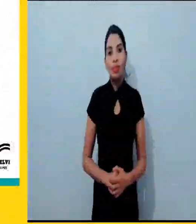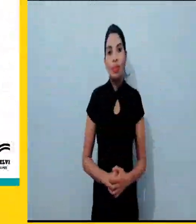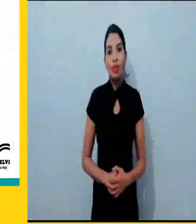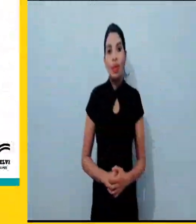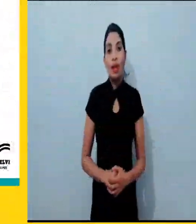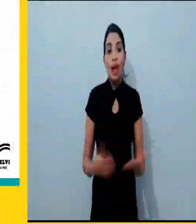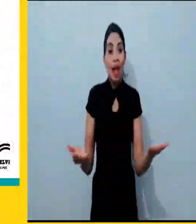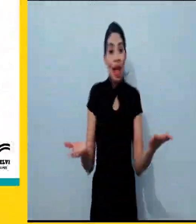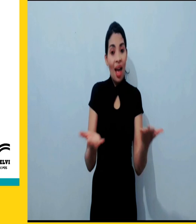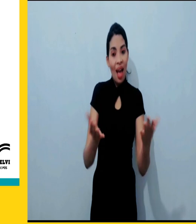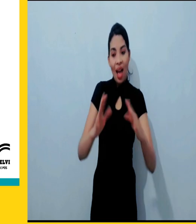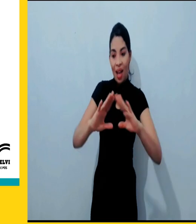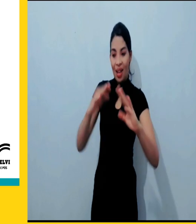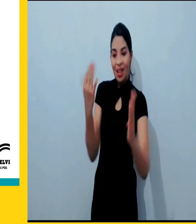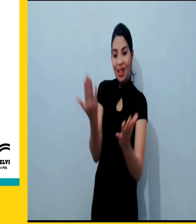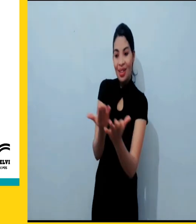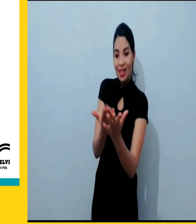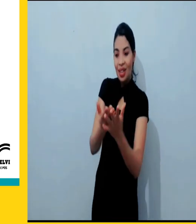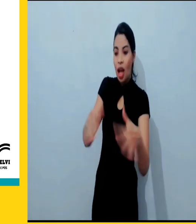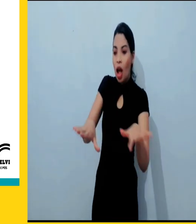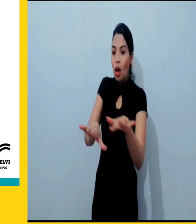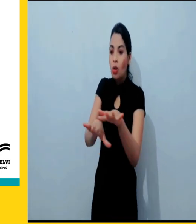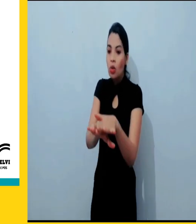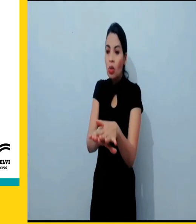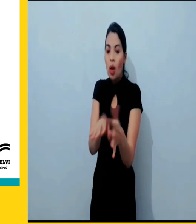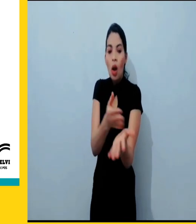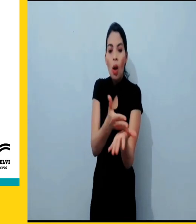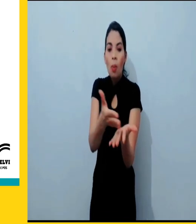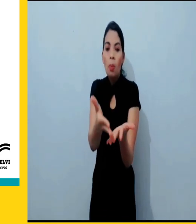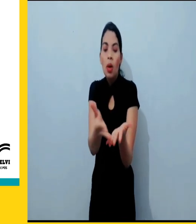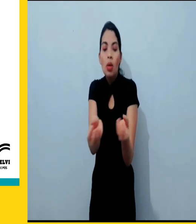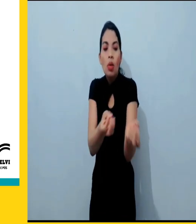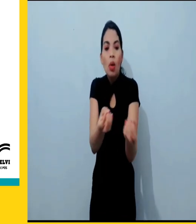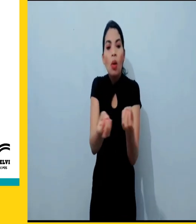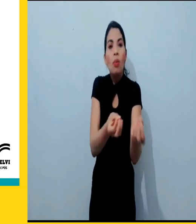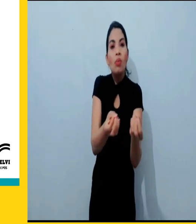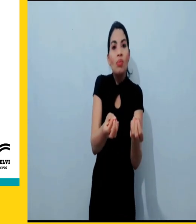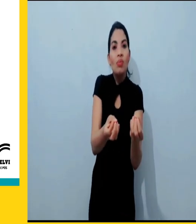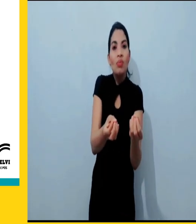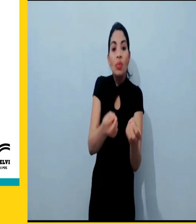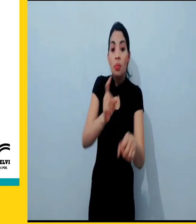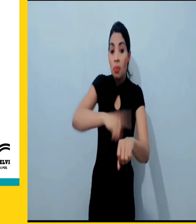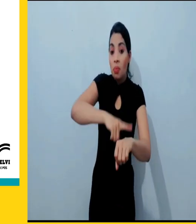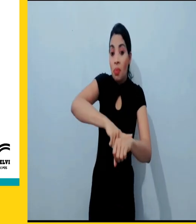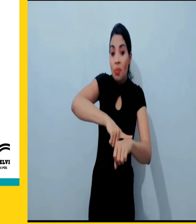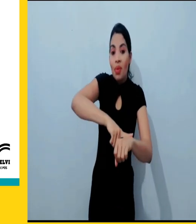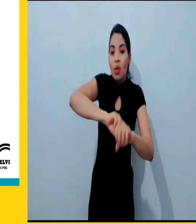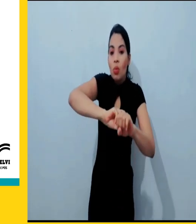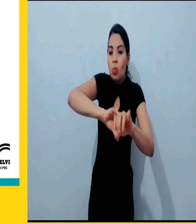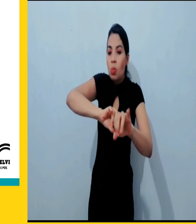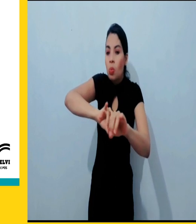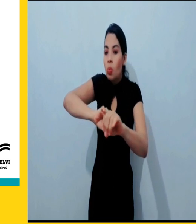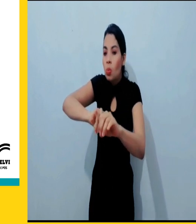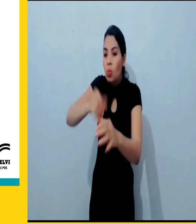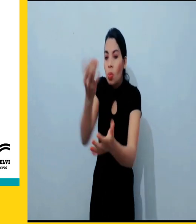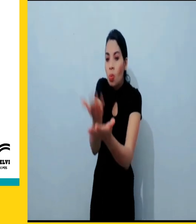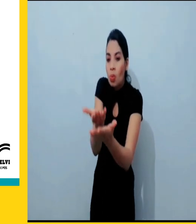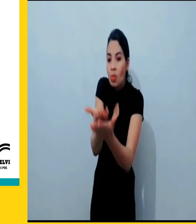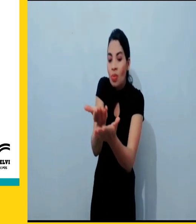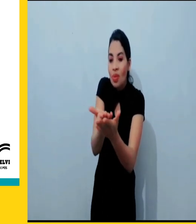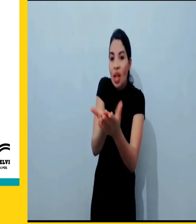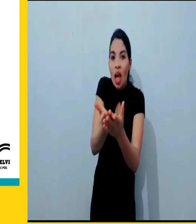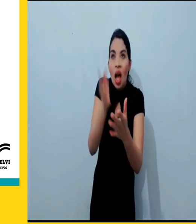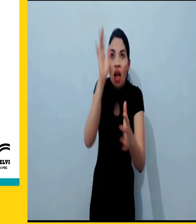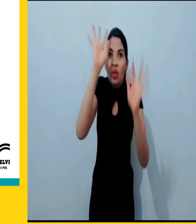A inclusão escolar começa na alma de cada educador, contagia seus sonhos e